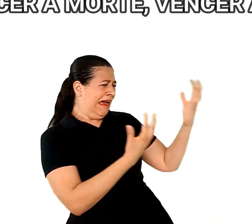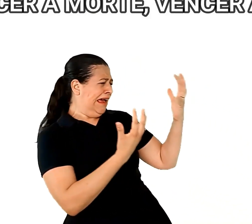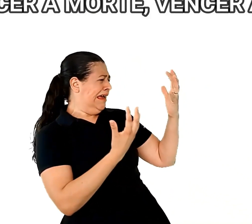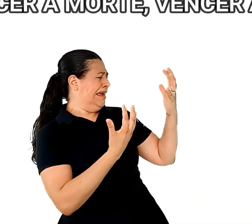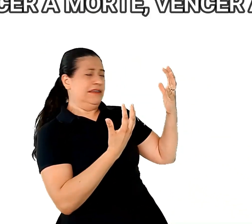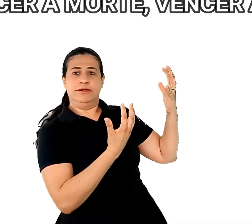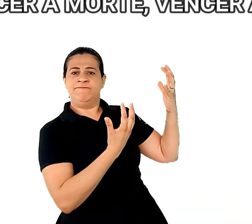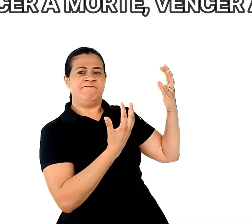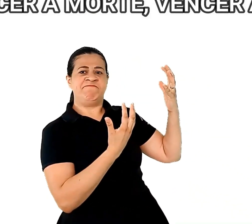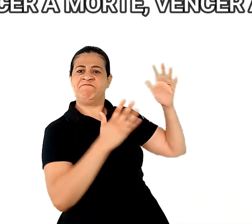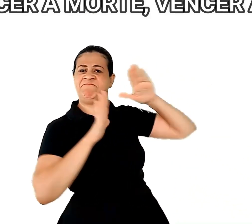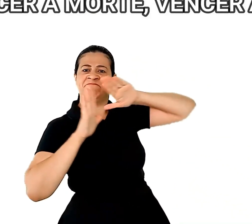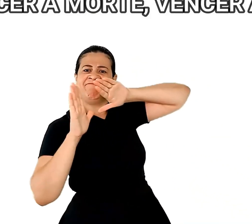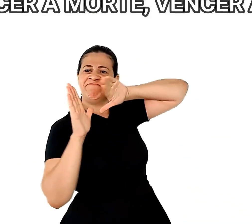vencer a morte.